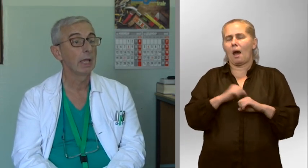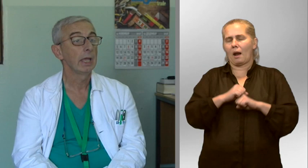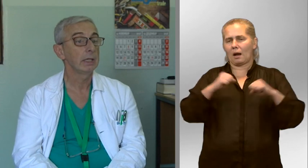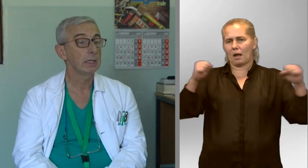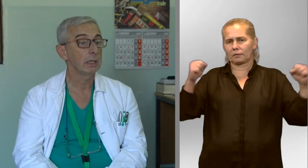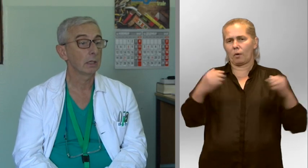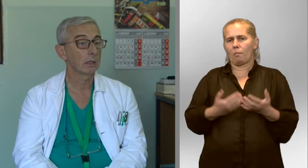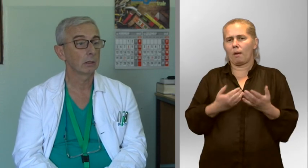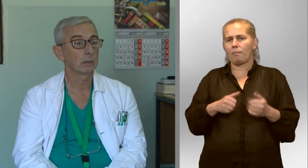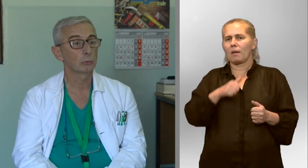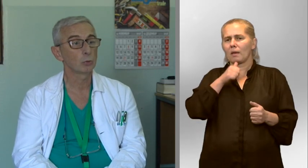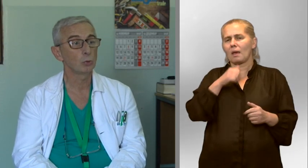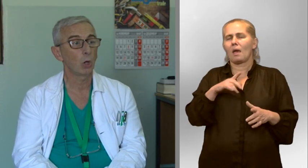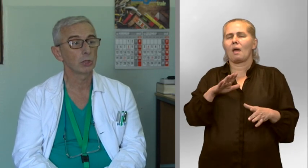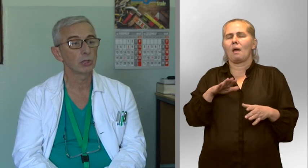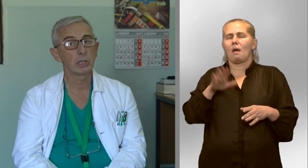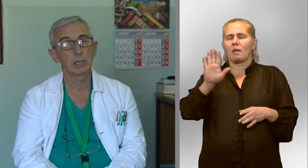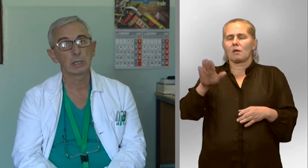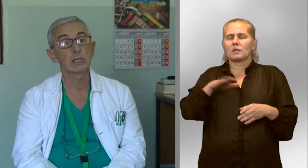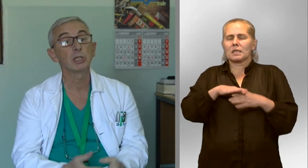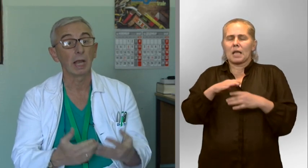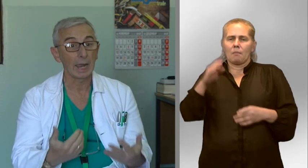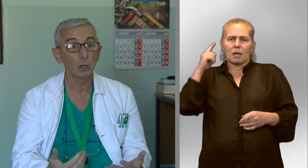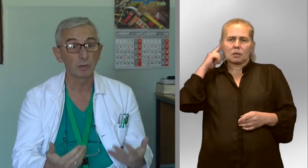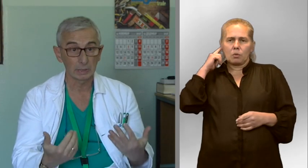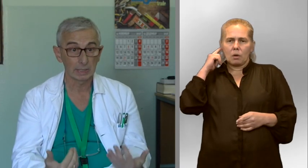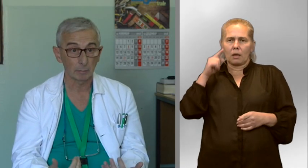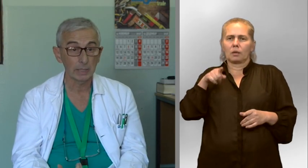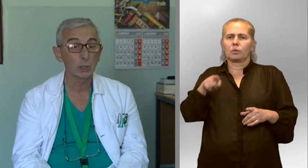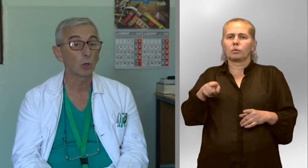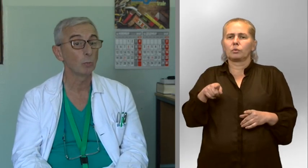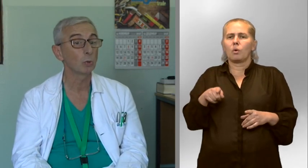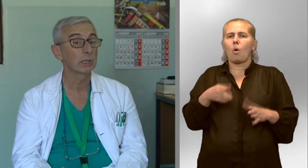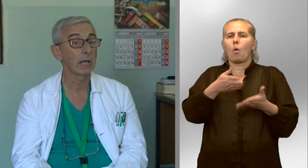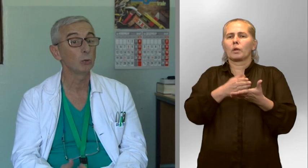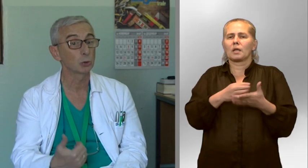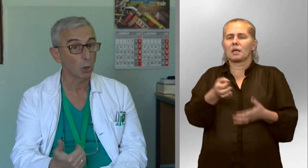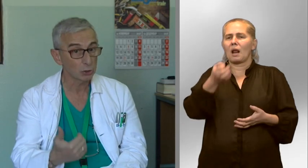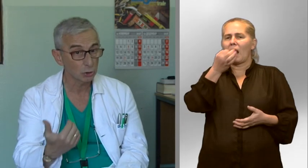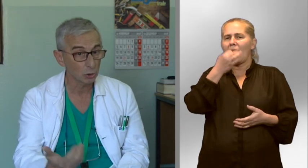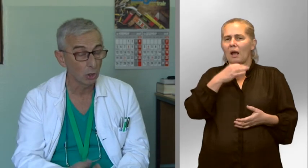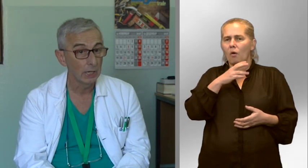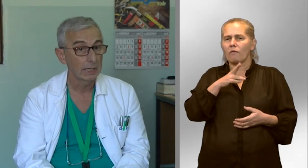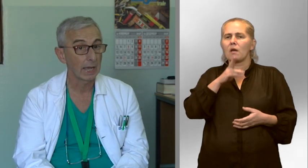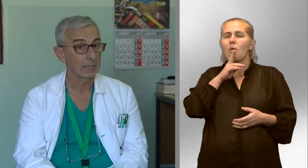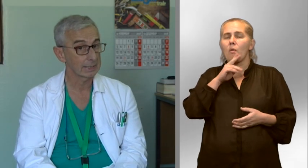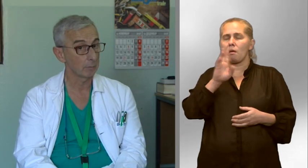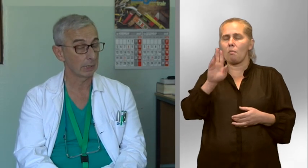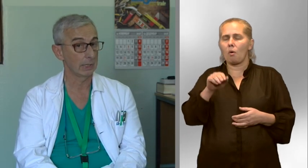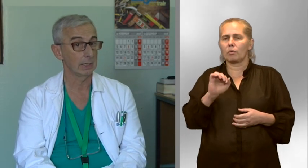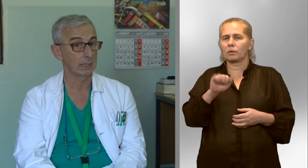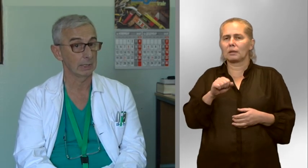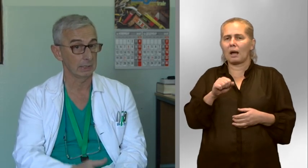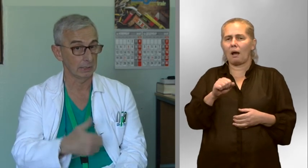sluha. I tu su određeni, znači, lekovi, medikamenti koji mogu da deluju toksično na